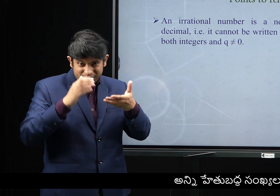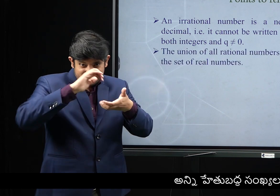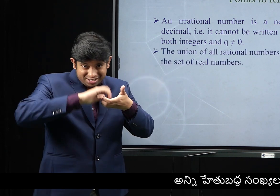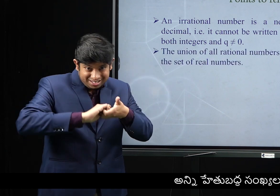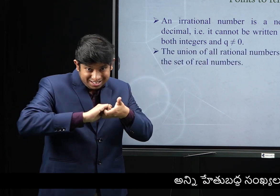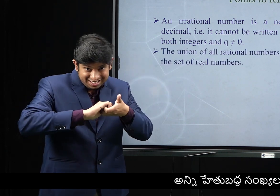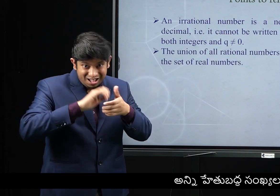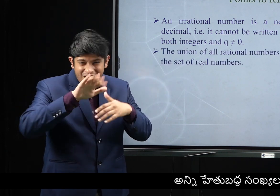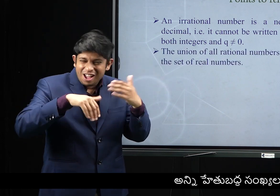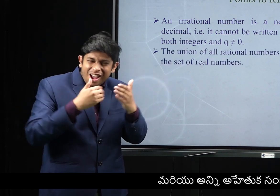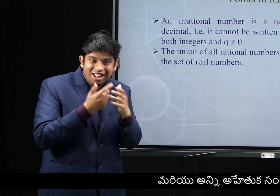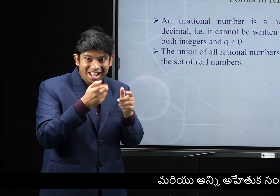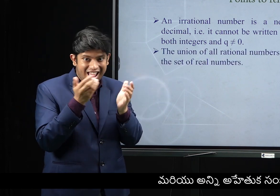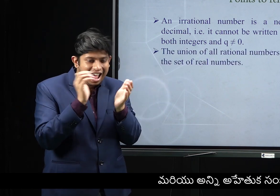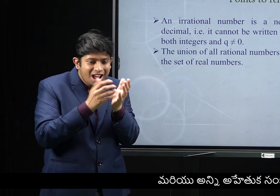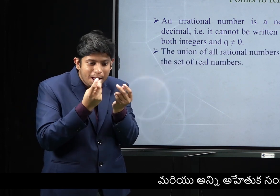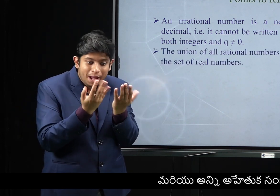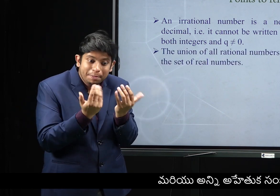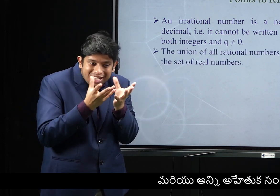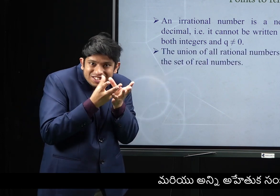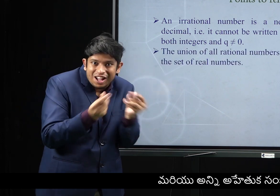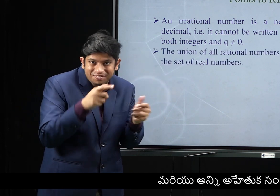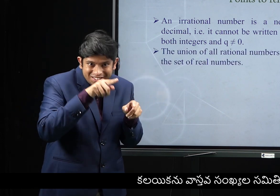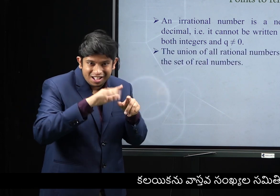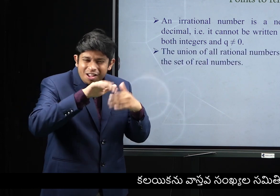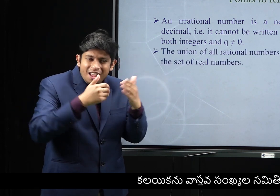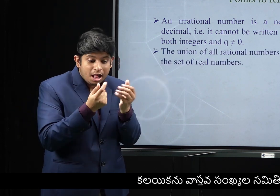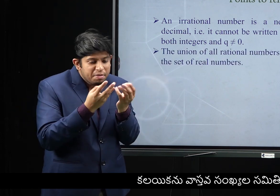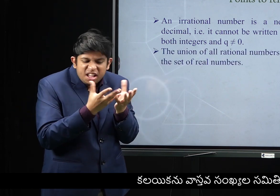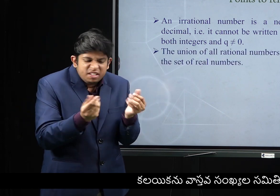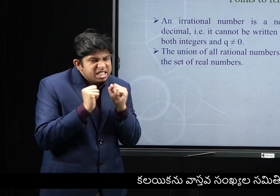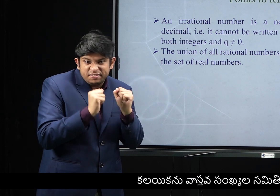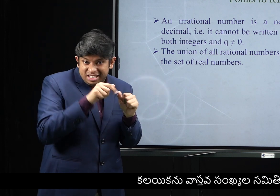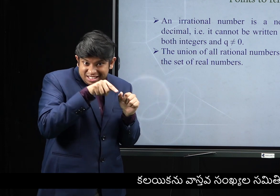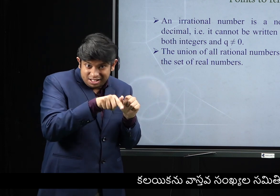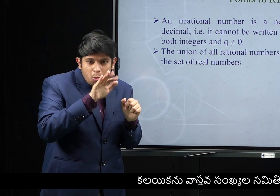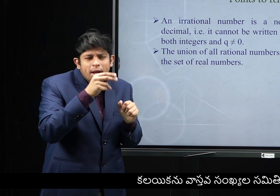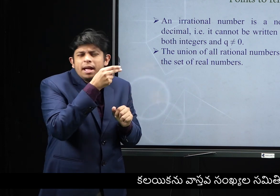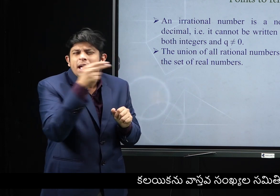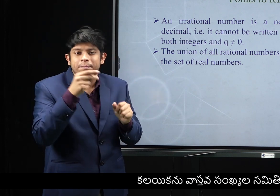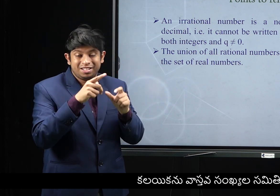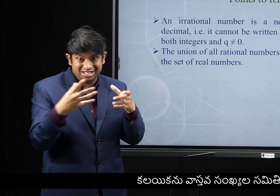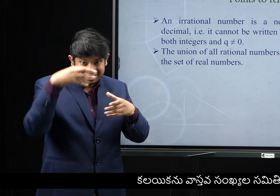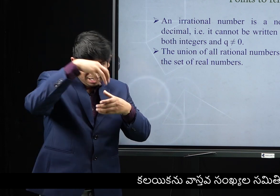అన్ని హేతుబద్ధ సంఖ్యలు మరియు అన్ని అహేతుక సంఖ్యల కలయికను వాస్తవ సంఖ్యల సమితి అంటారు.